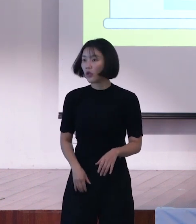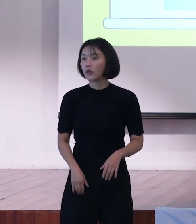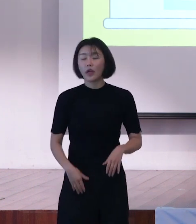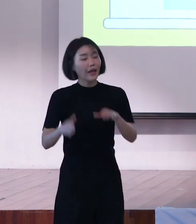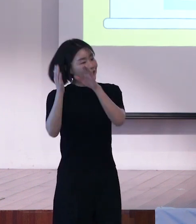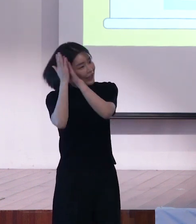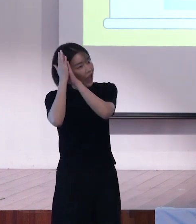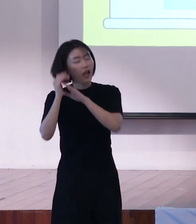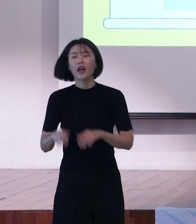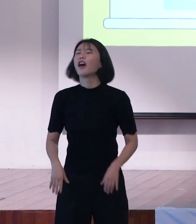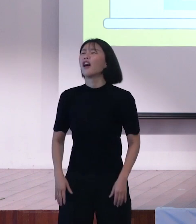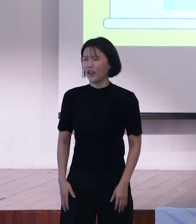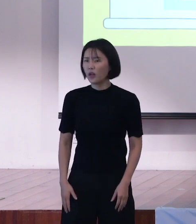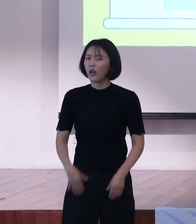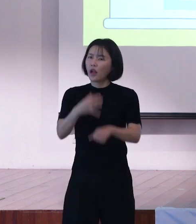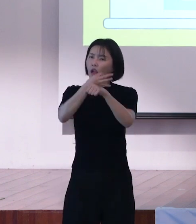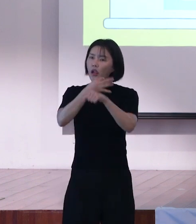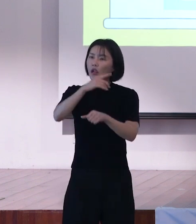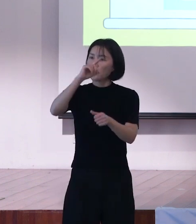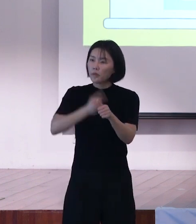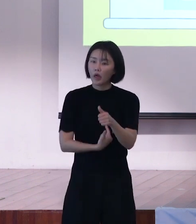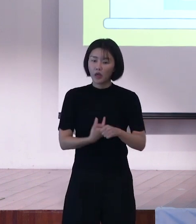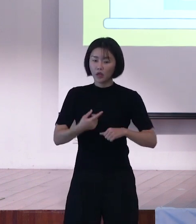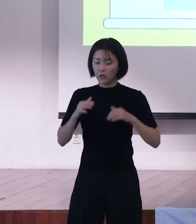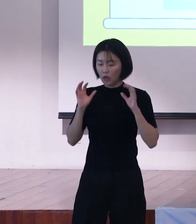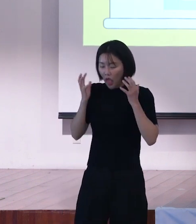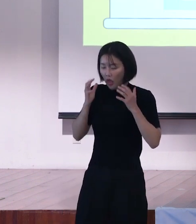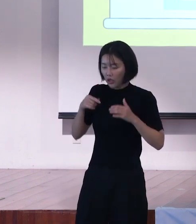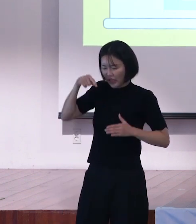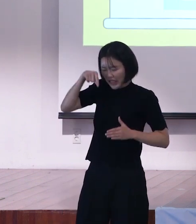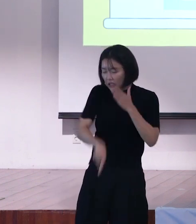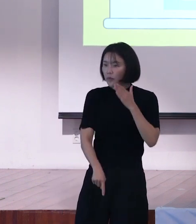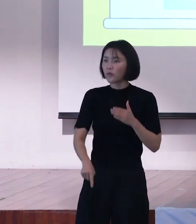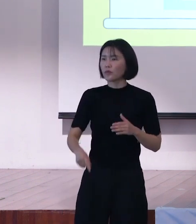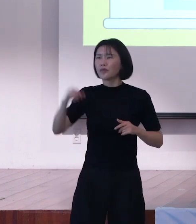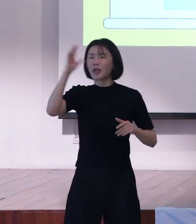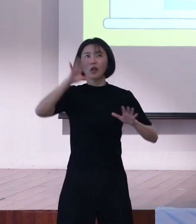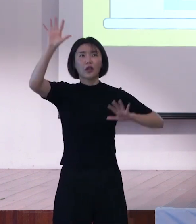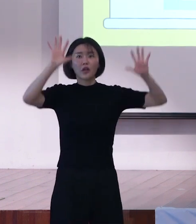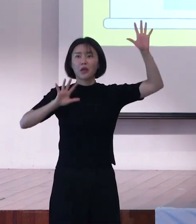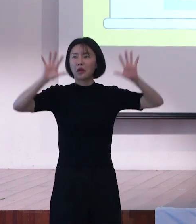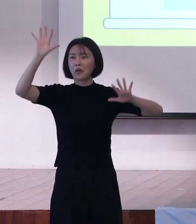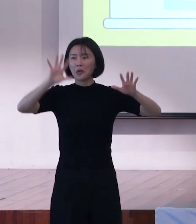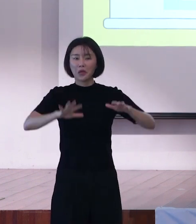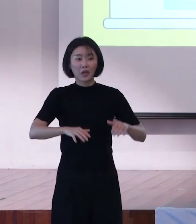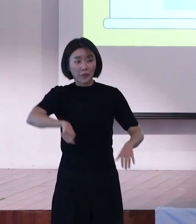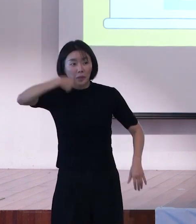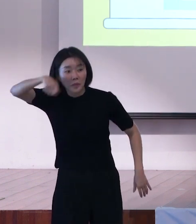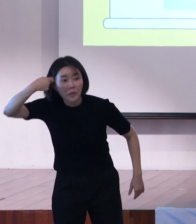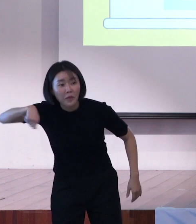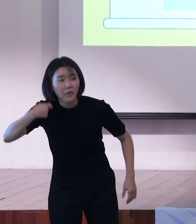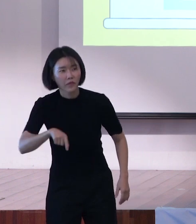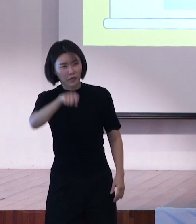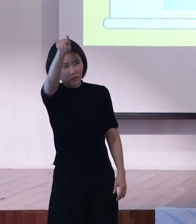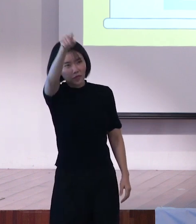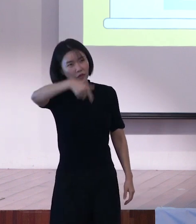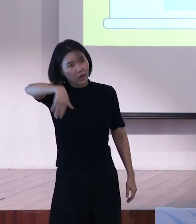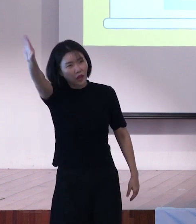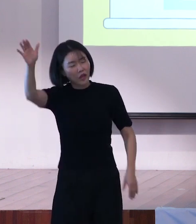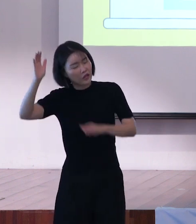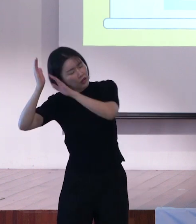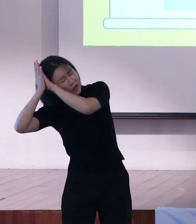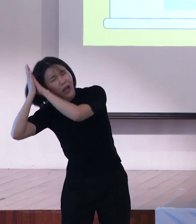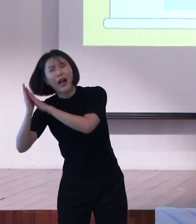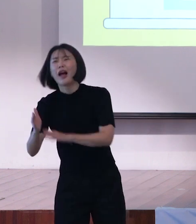무엇이냐면 수어를 사용하지 않고 사실 홈사인, 제수추어로 소통할 수 있어요. 네, 할 수